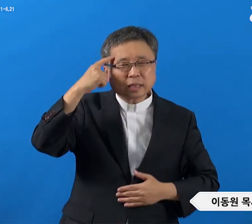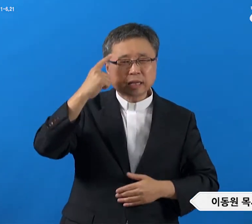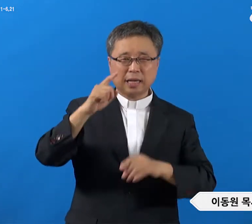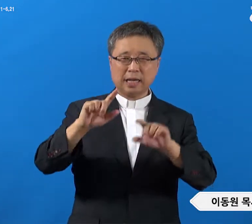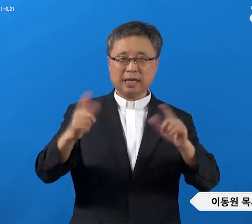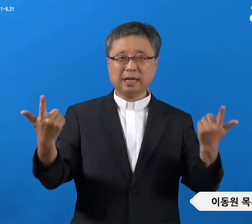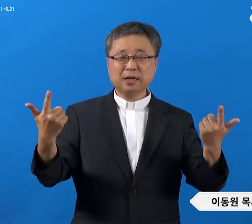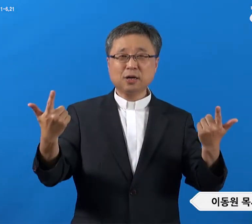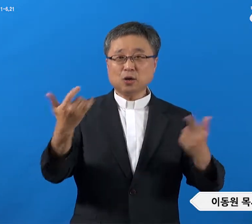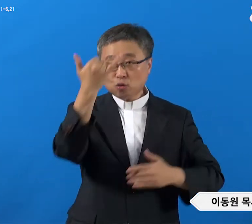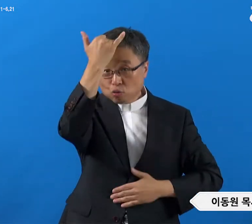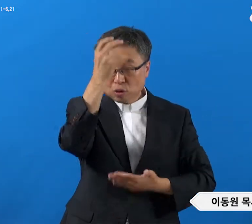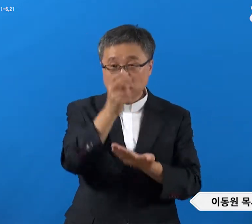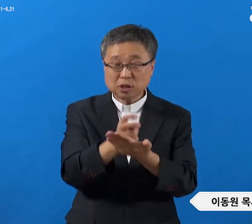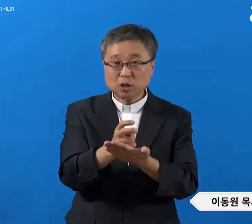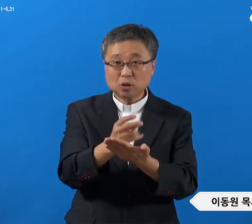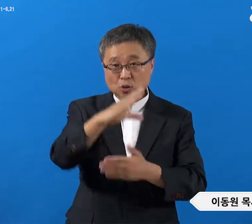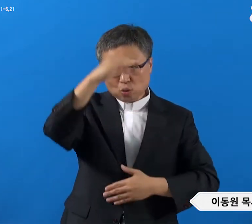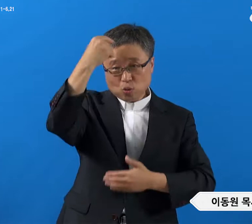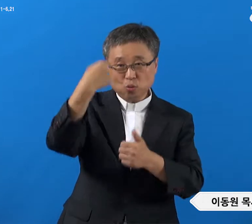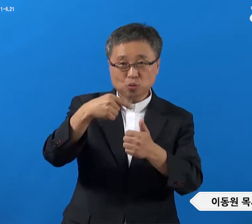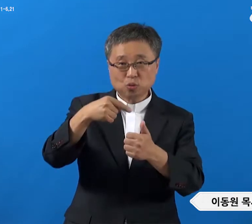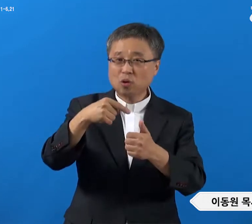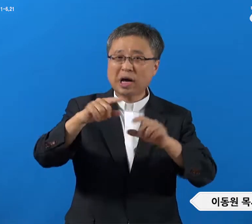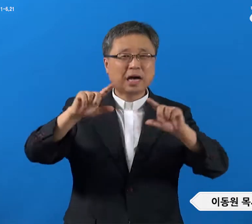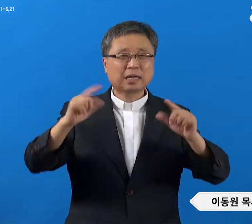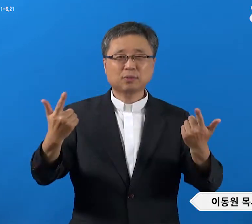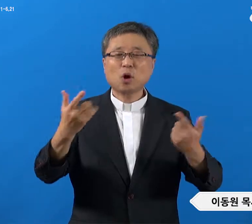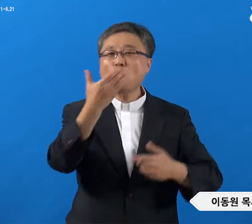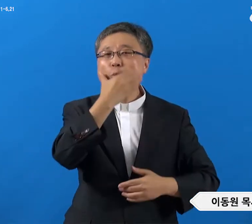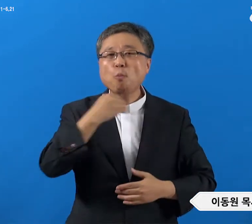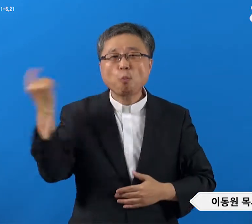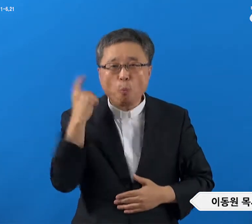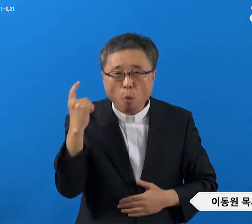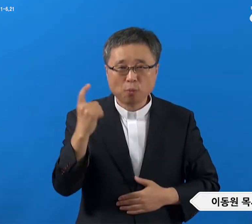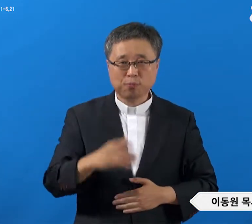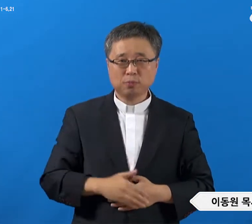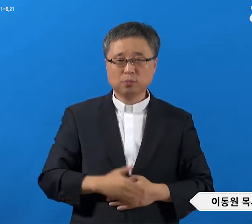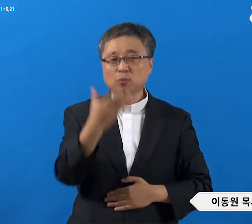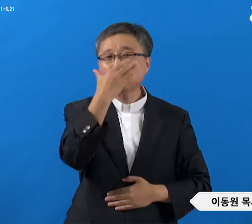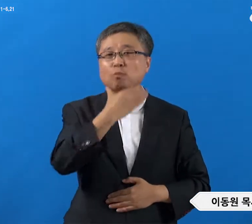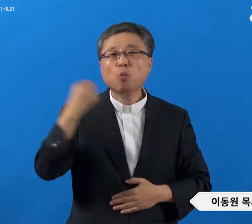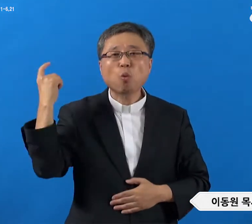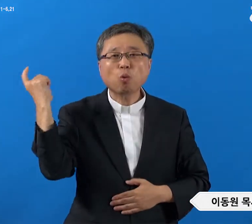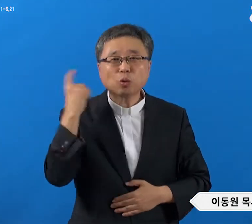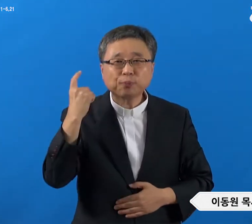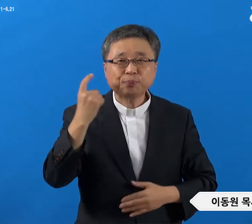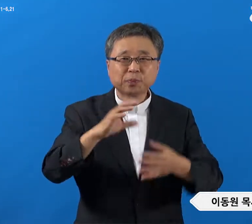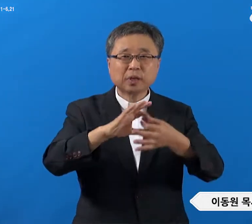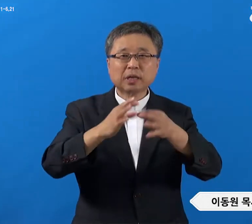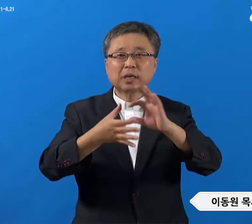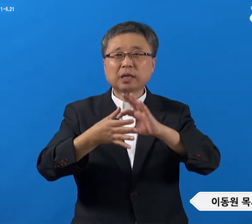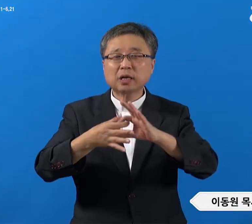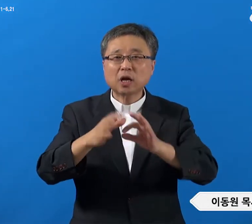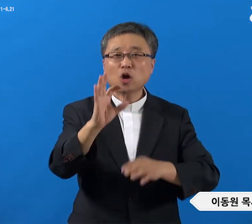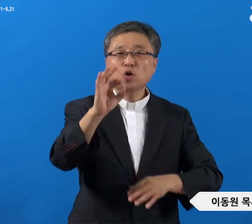아닙니다. 윤리적인 교훈도 아닙니다. 그것은 복음이라는 것입니다. 복음. 복음은